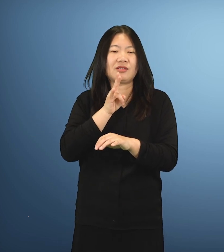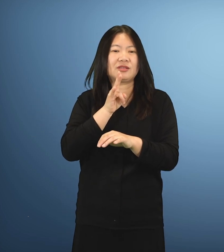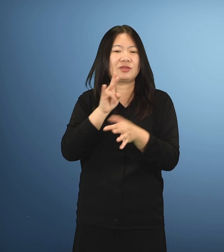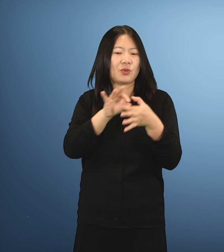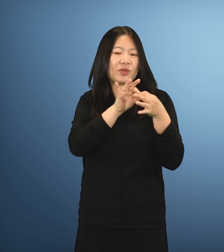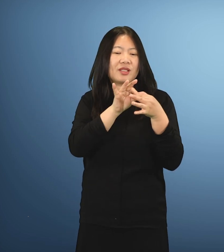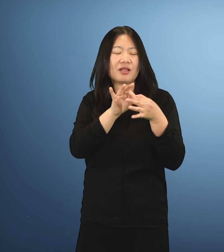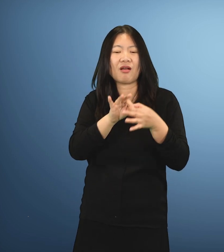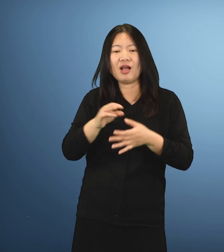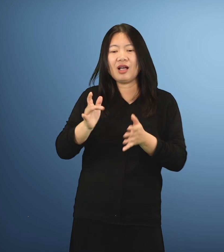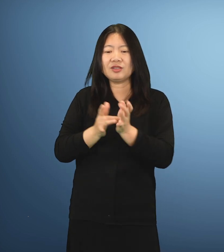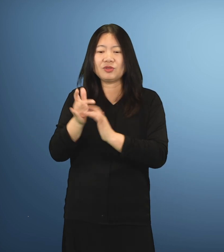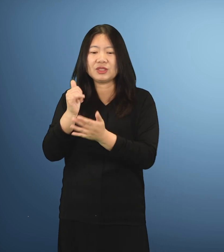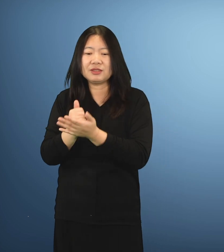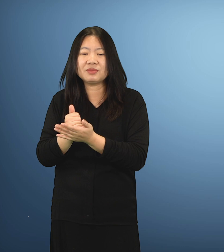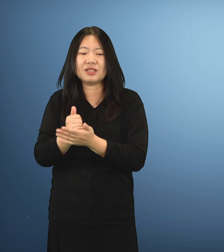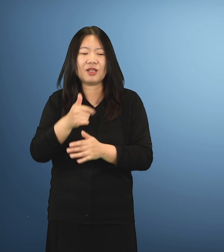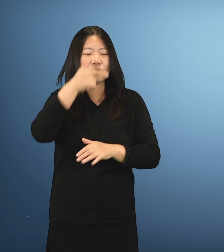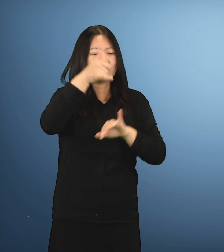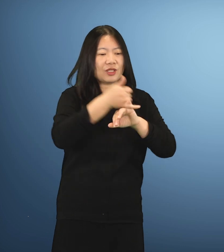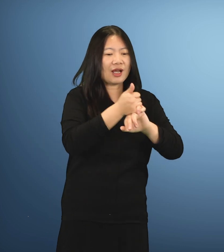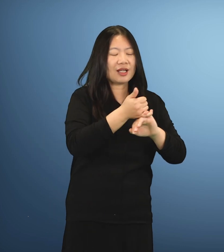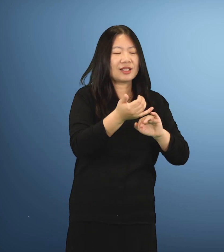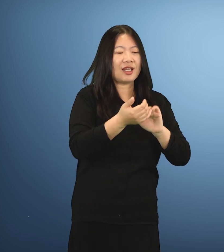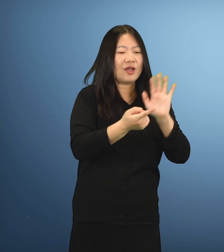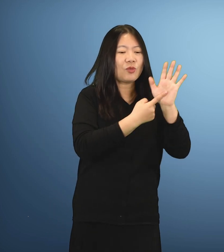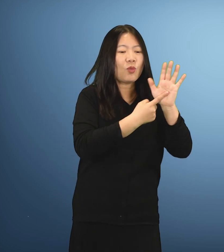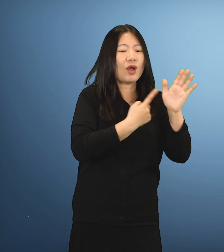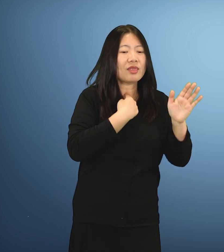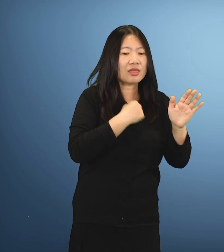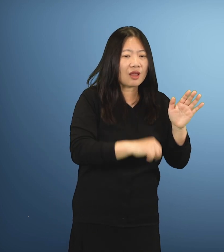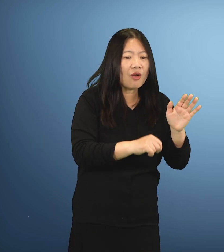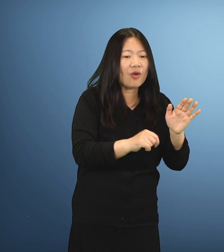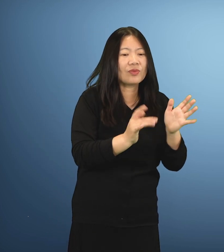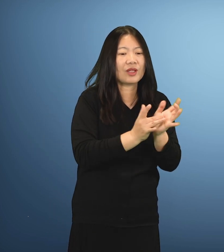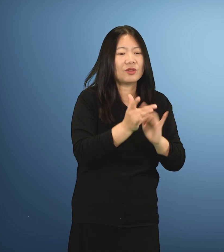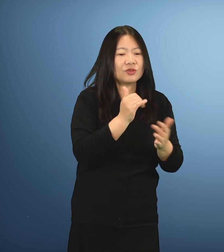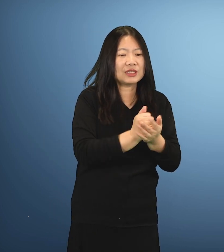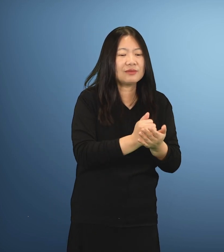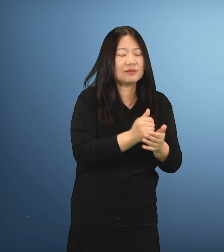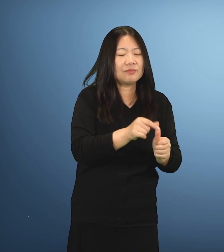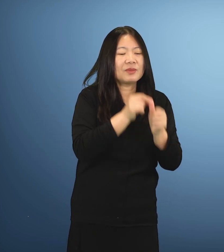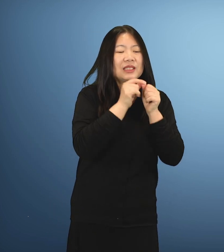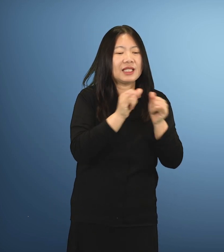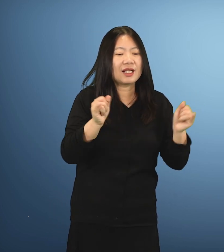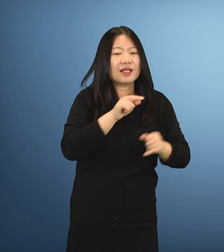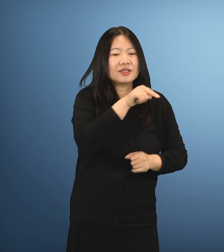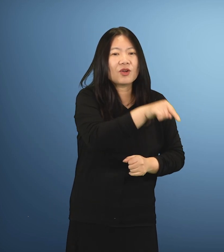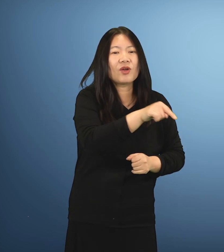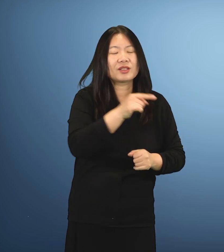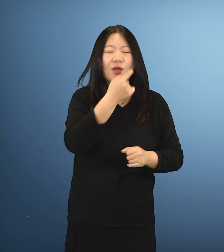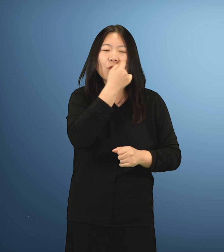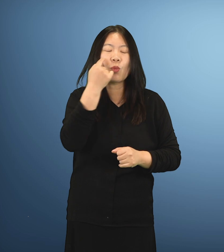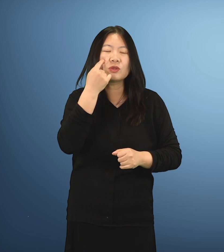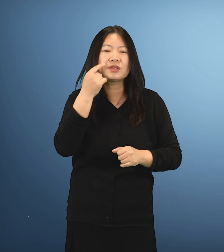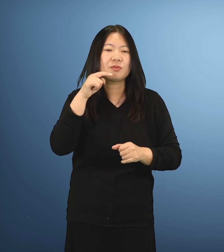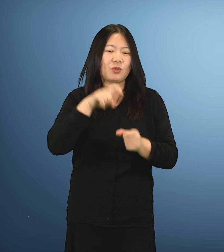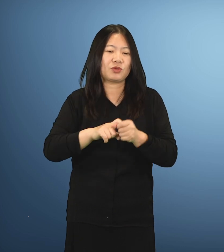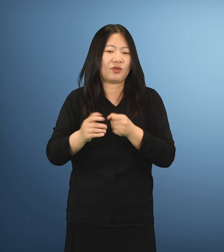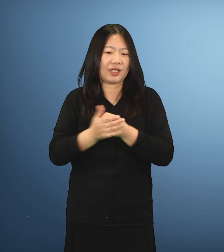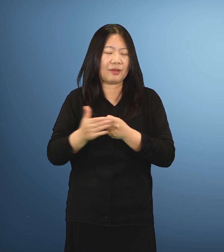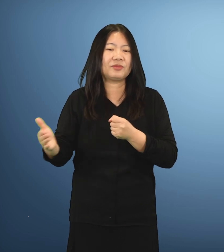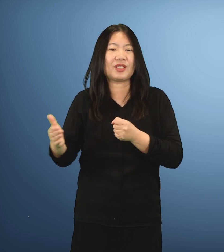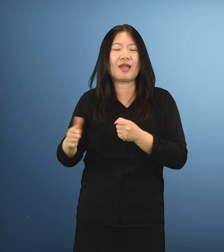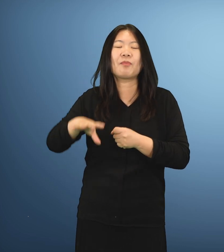예언되었던 바로 그 메시아다라는 것을 공증하고 있는 거예요. 그래서 사람이